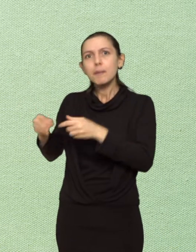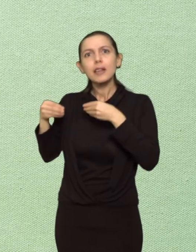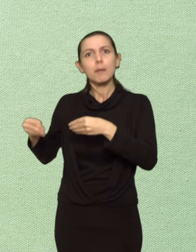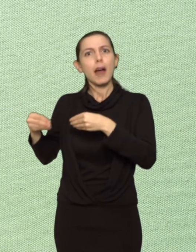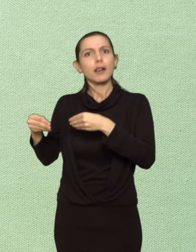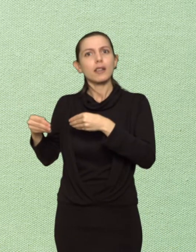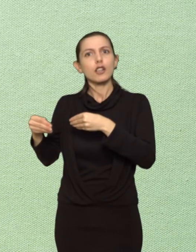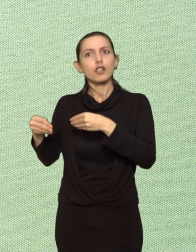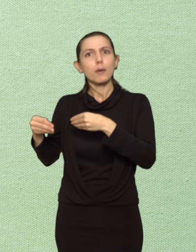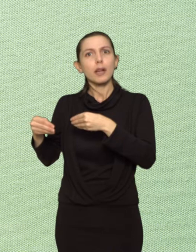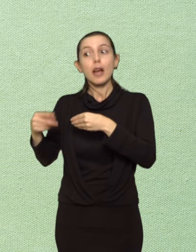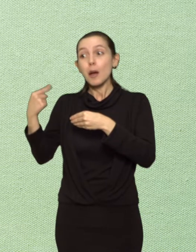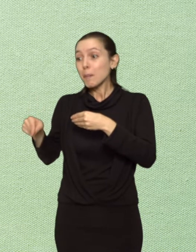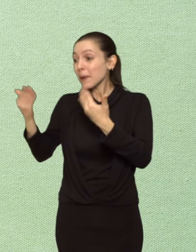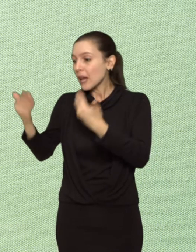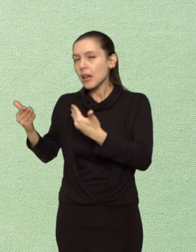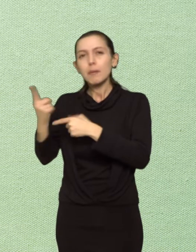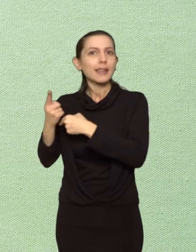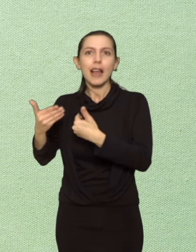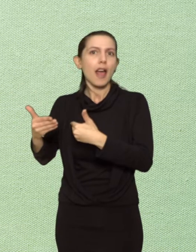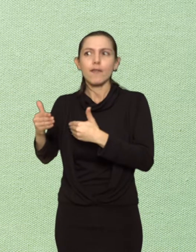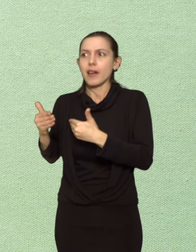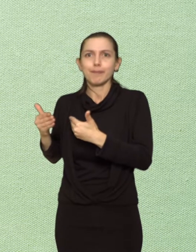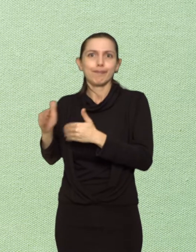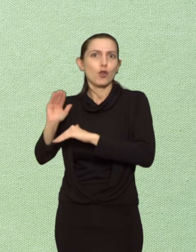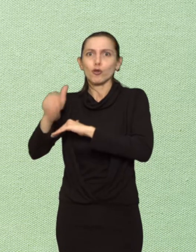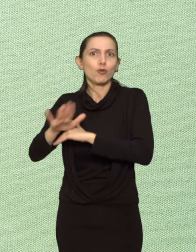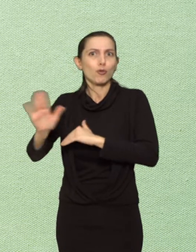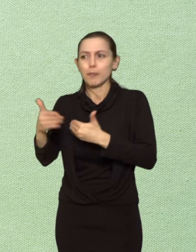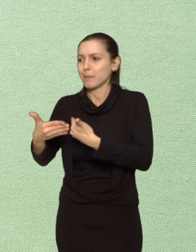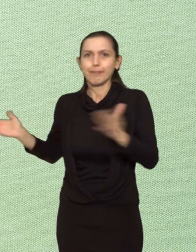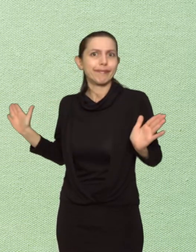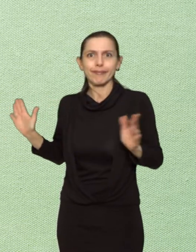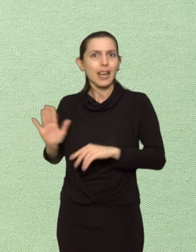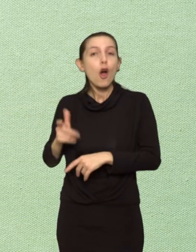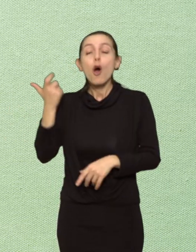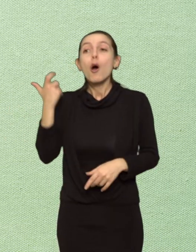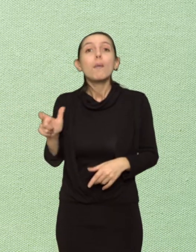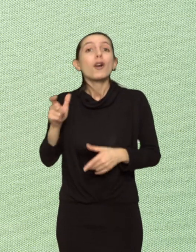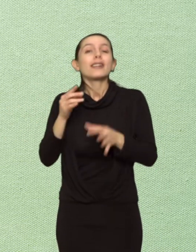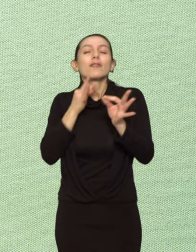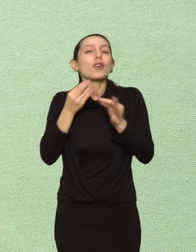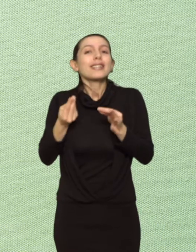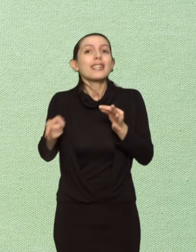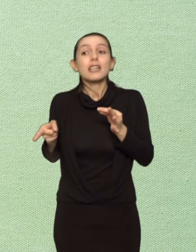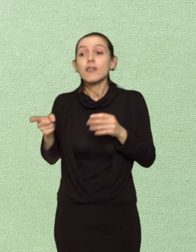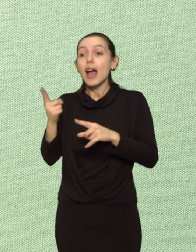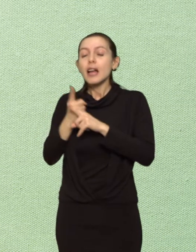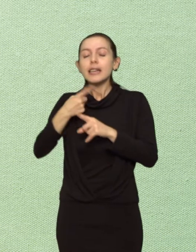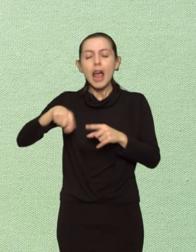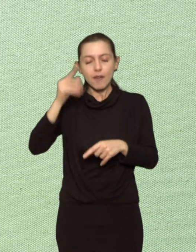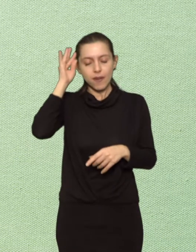che deve essere assolutamente superata. Che significa quindi che bisogna arrivare a definire quali